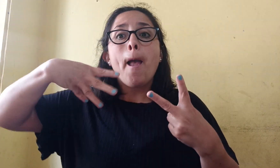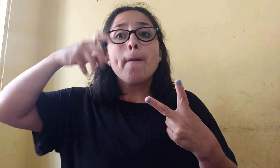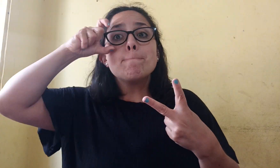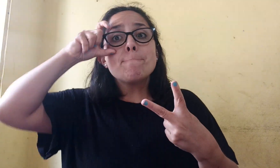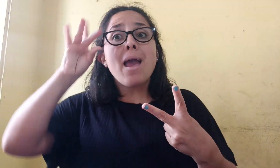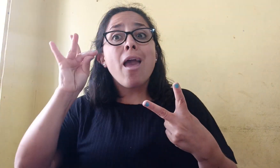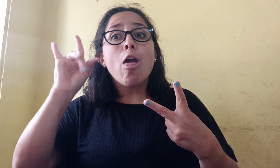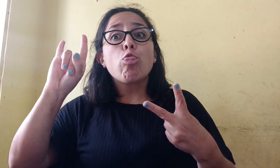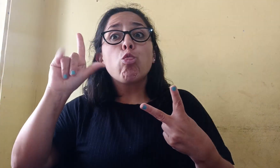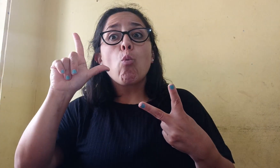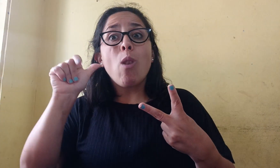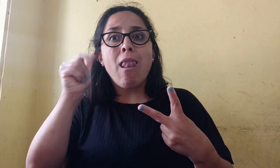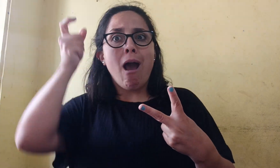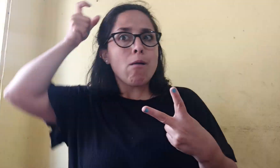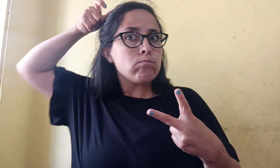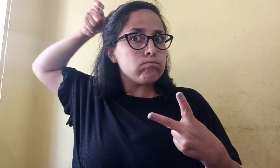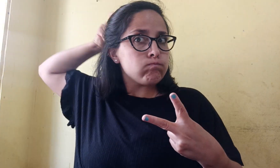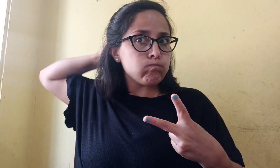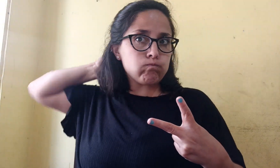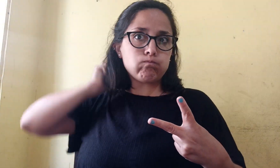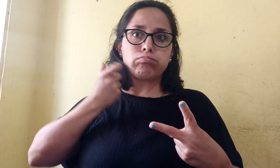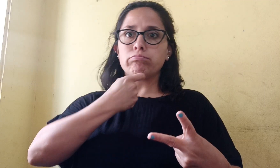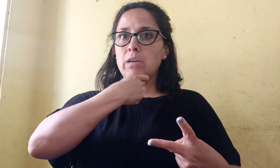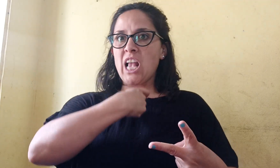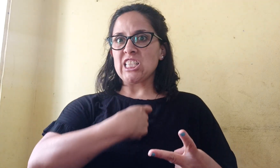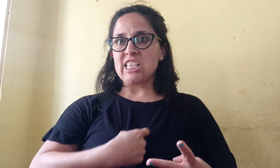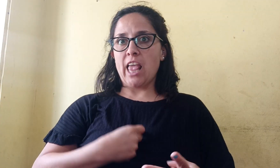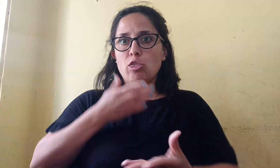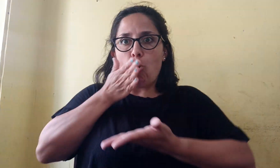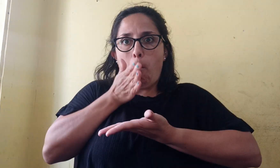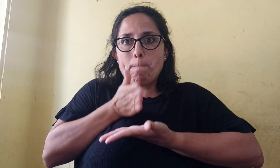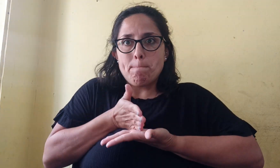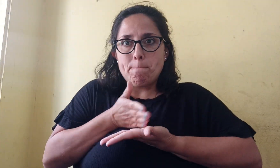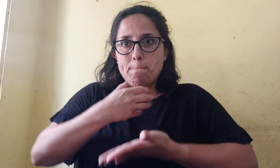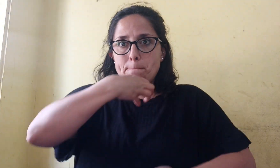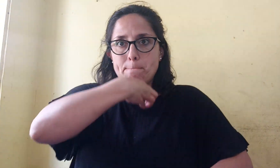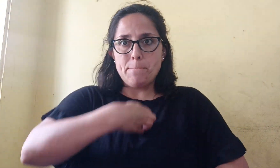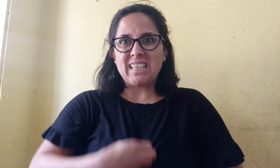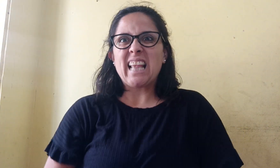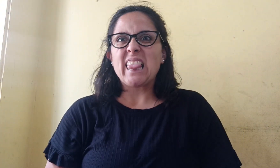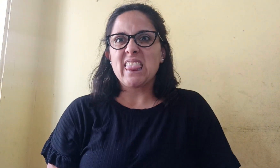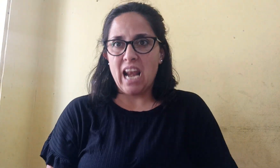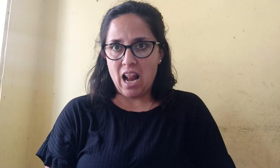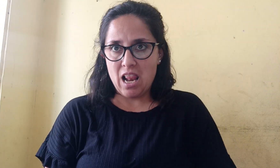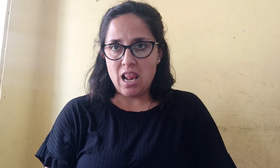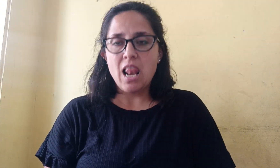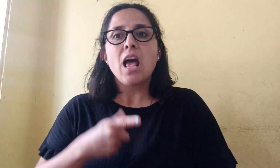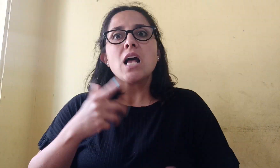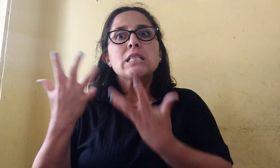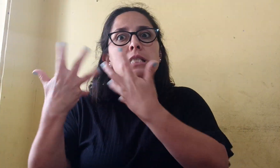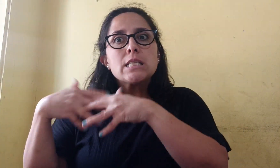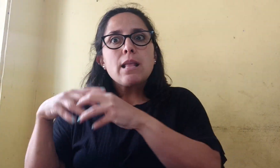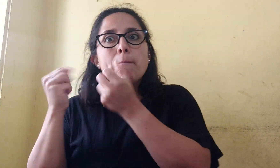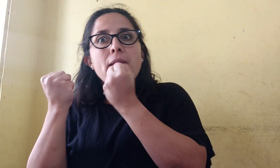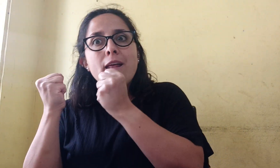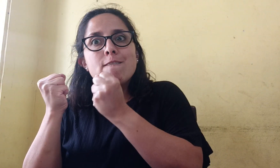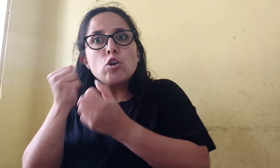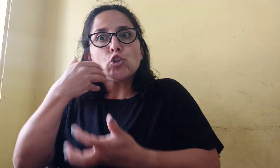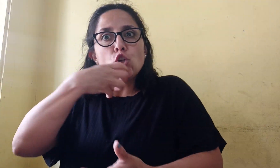El encéfalo dentro del cráneo y la médula espinal. Eso es sistema nervioso central. Y sistema nervioso